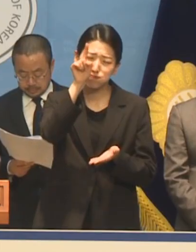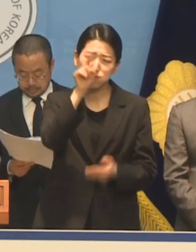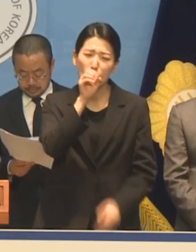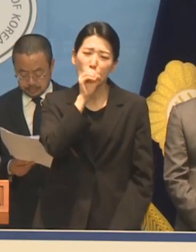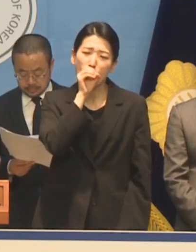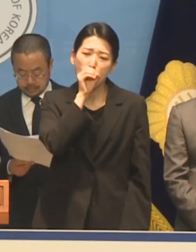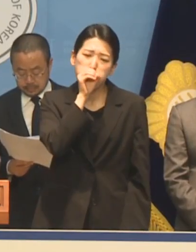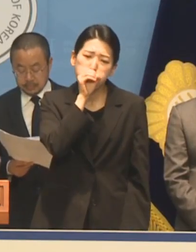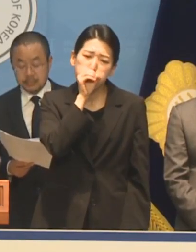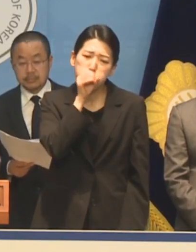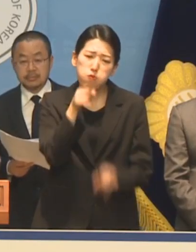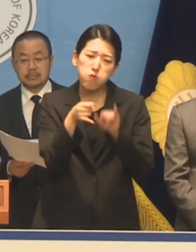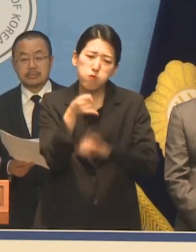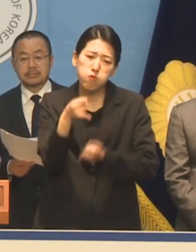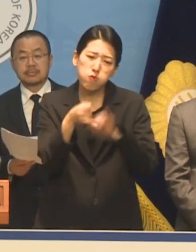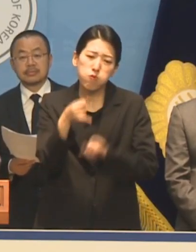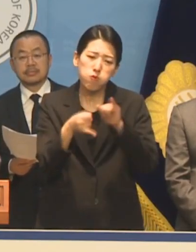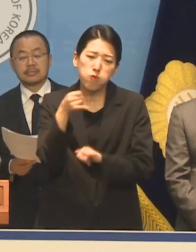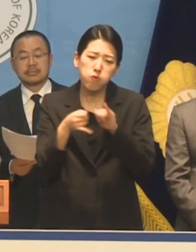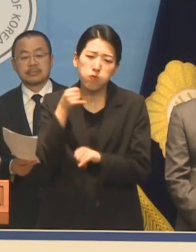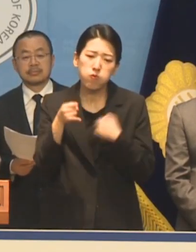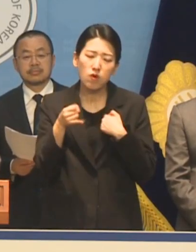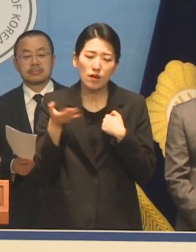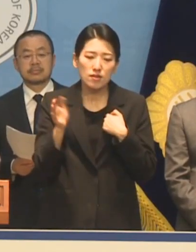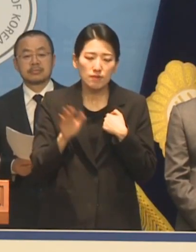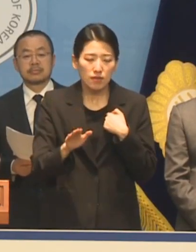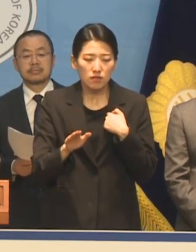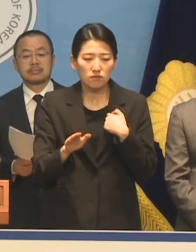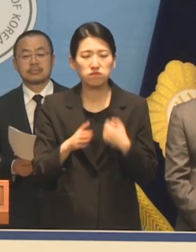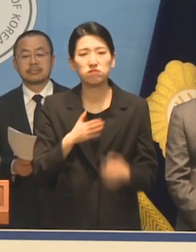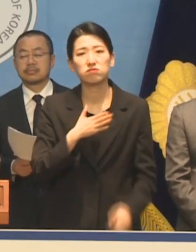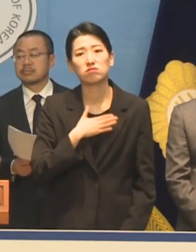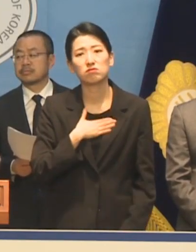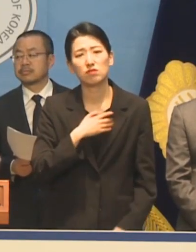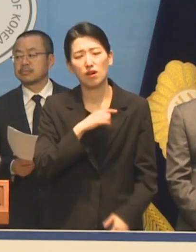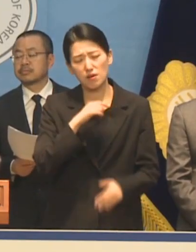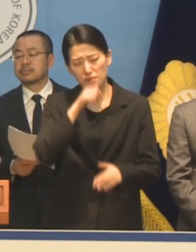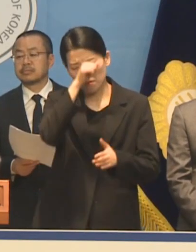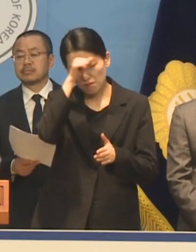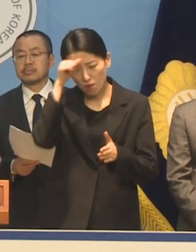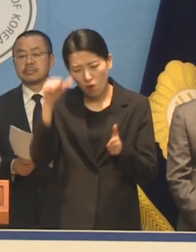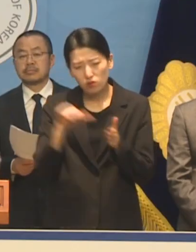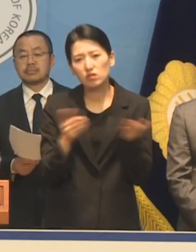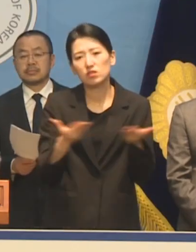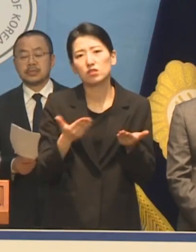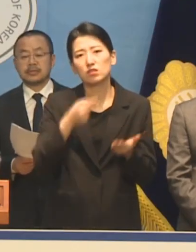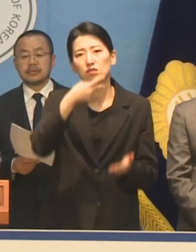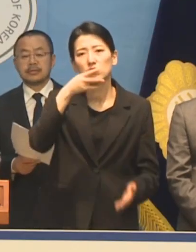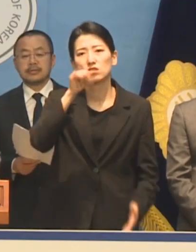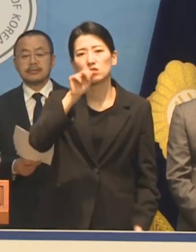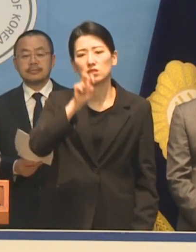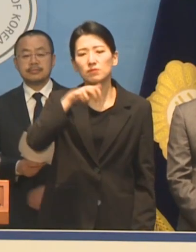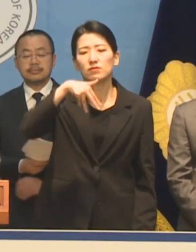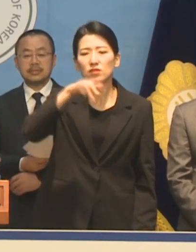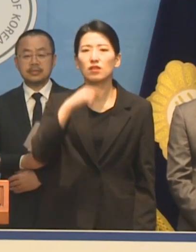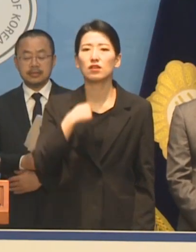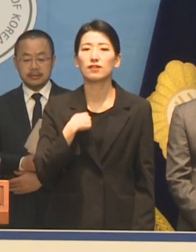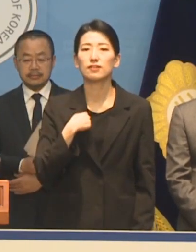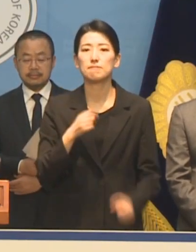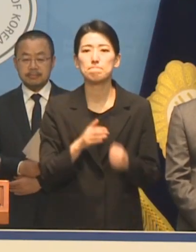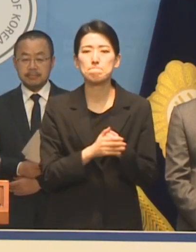생지옥 같은 체불 속에서도 평생을 바쳐온 딤체와 회사를 살리기 위해 눈물 나는